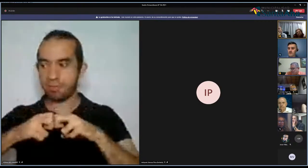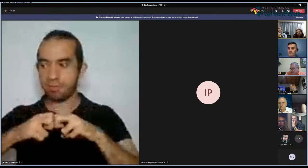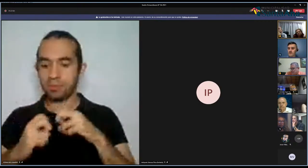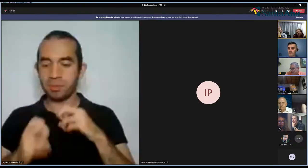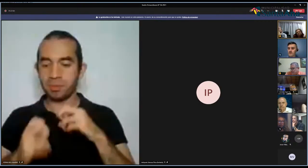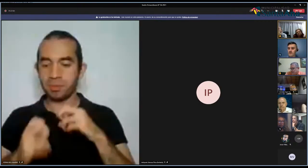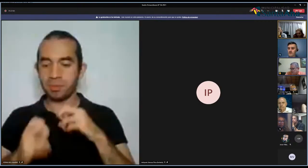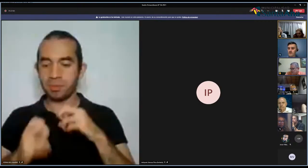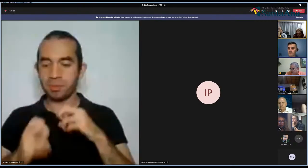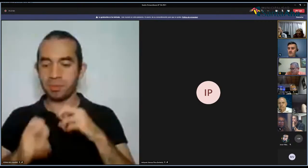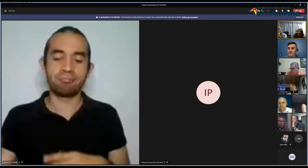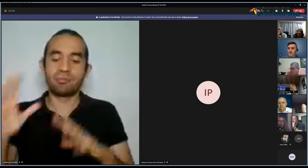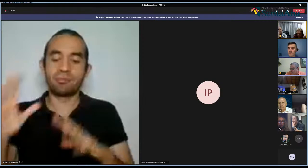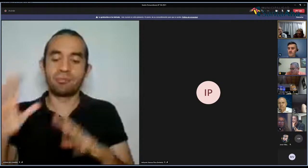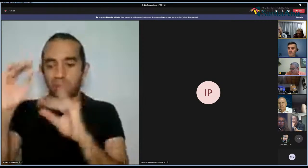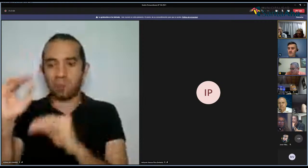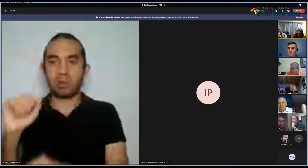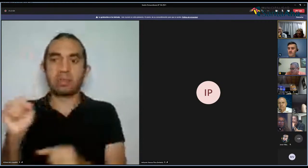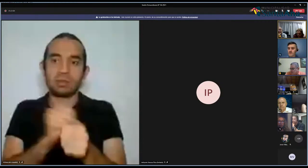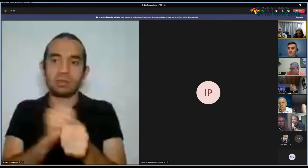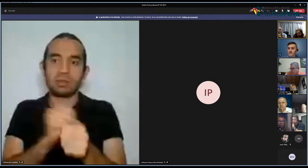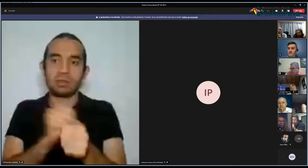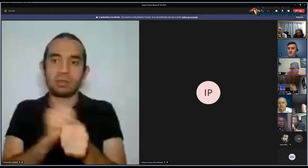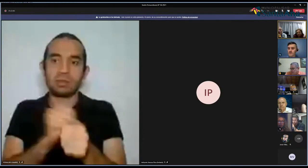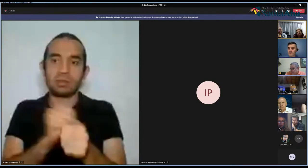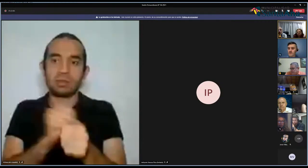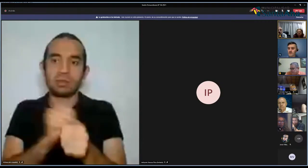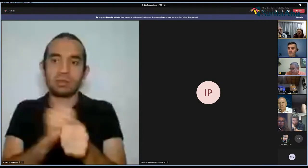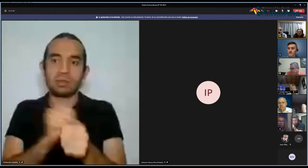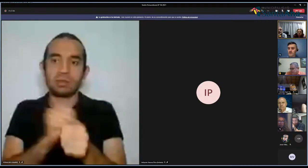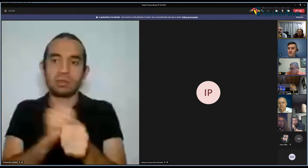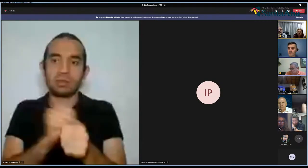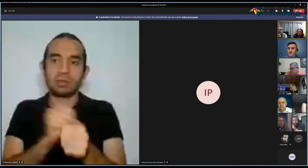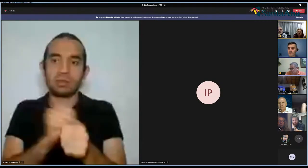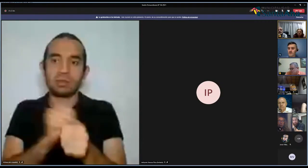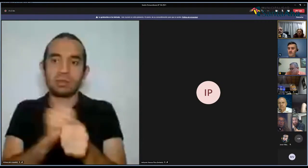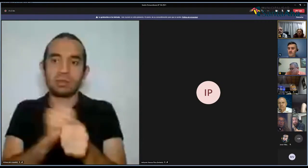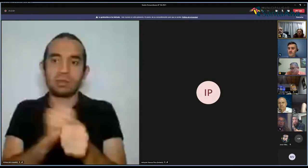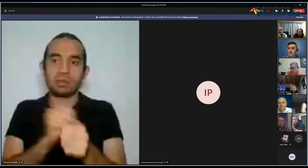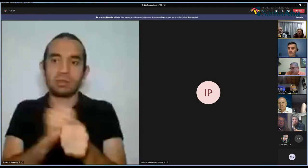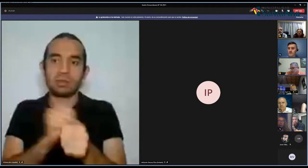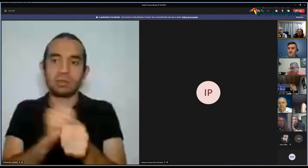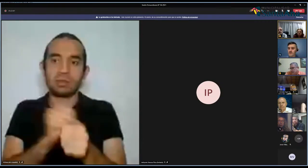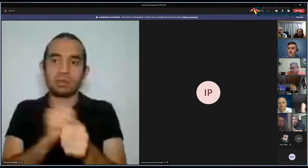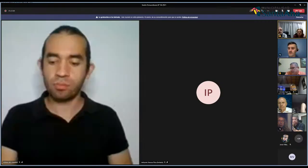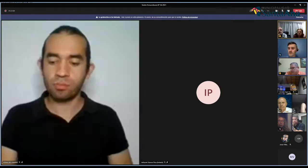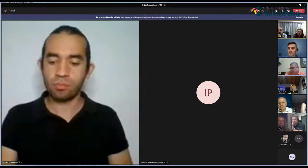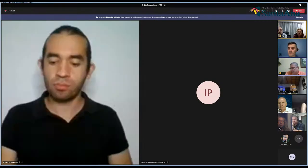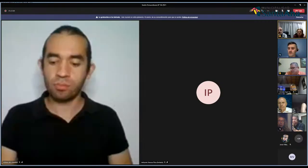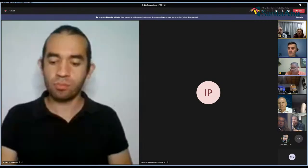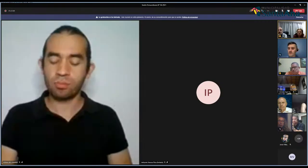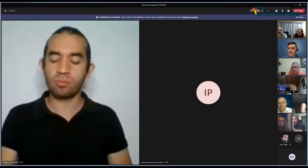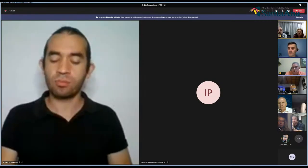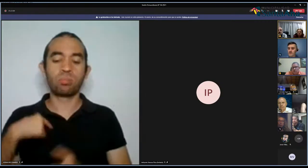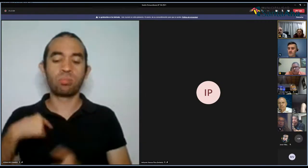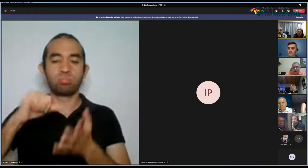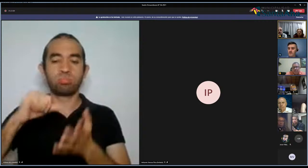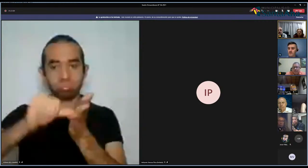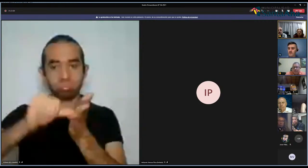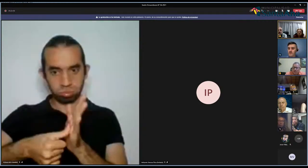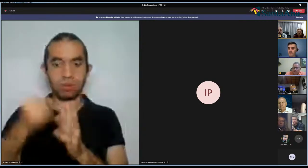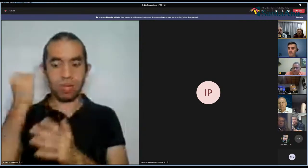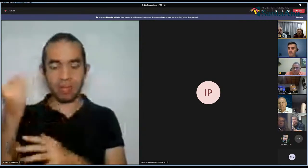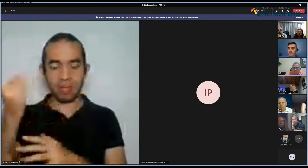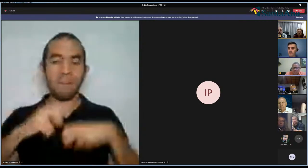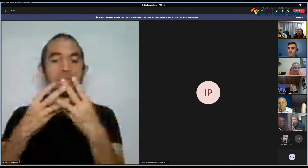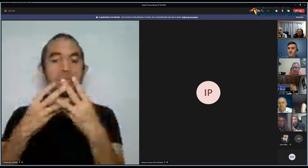saber a la sala constitucional al respecto yo insisto la idea es solucionar el problema